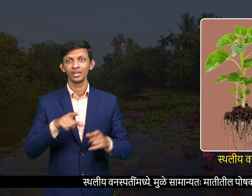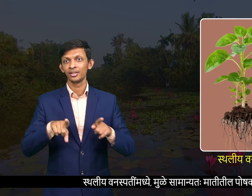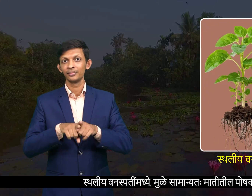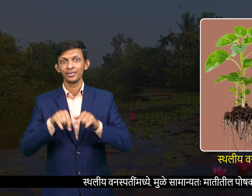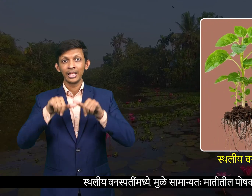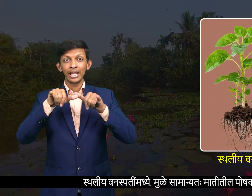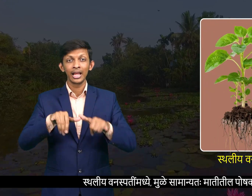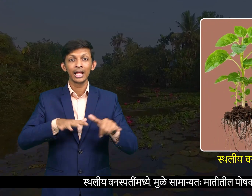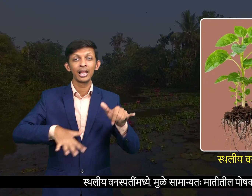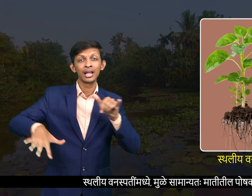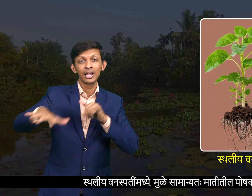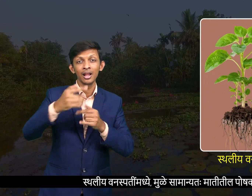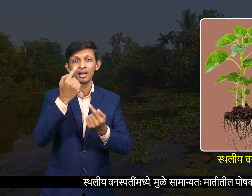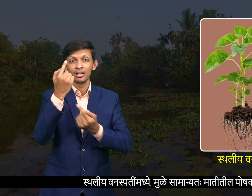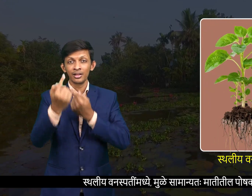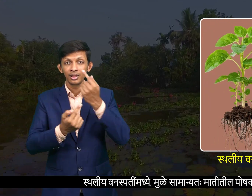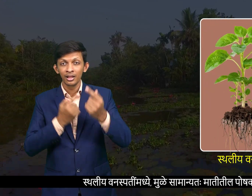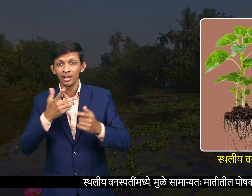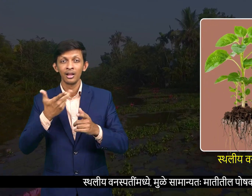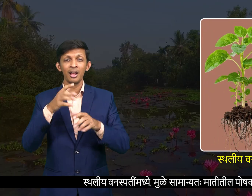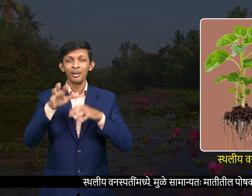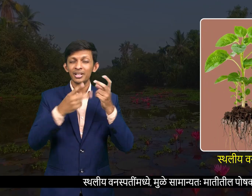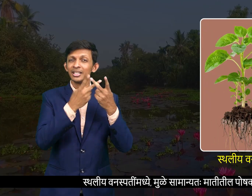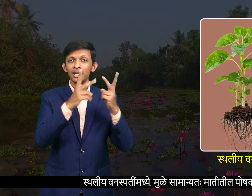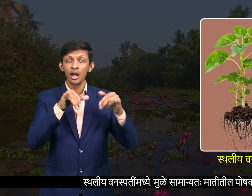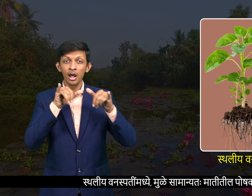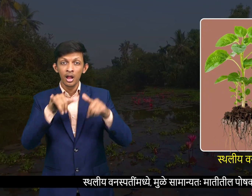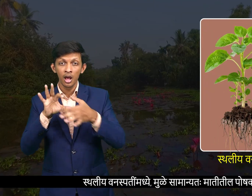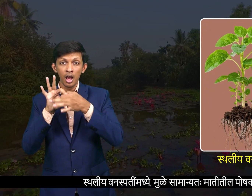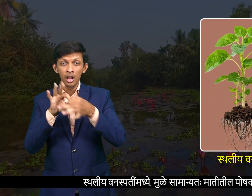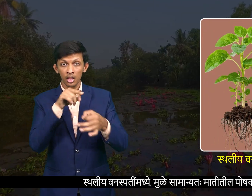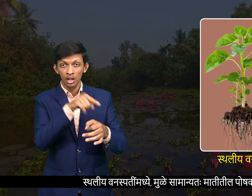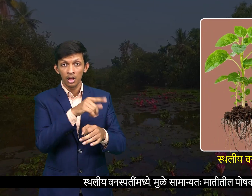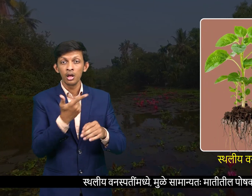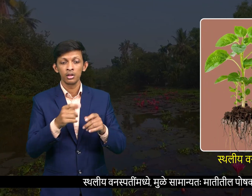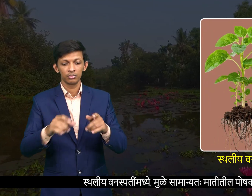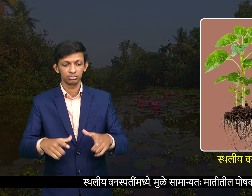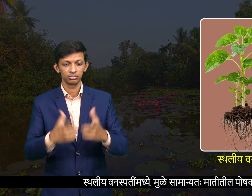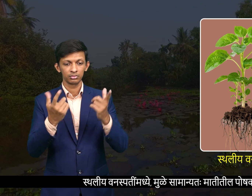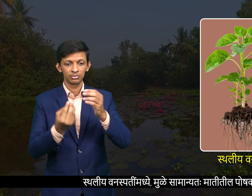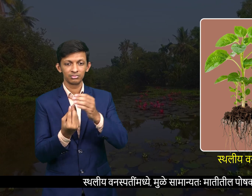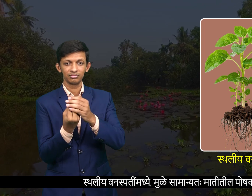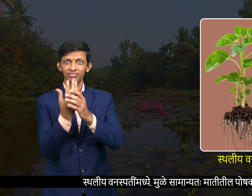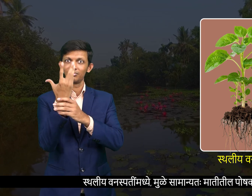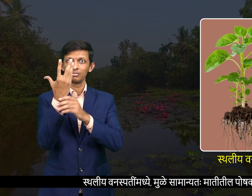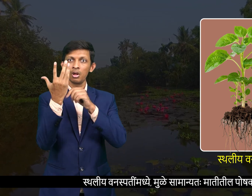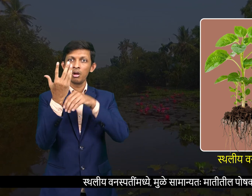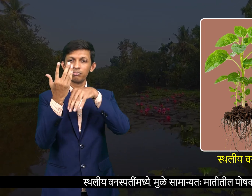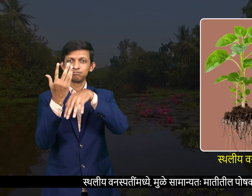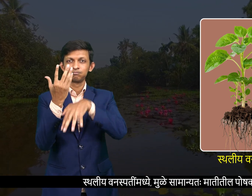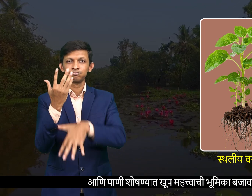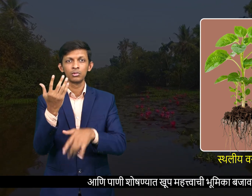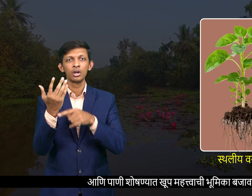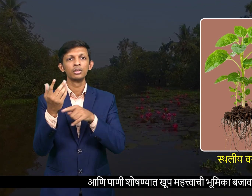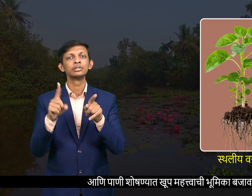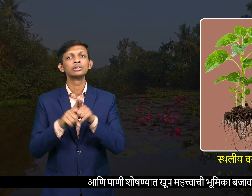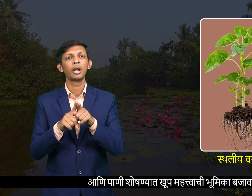स्थलीय वनस्पतींमध्ये मुळे सामान्यतः मातीतील पोषक तत्वे आणि पाणी